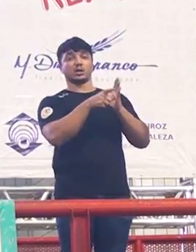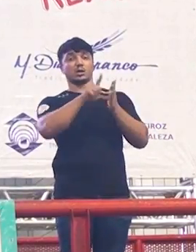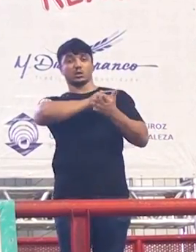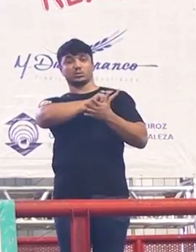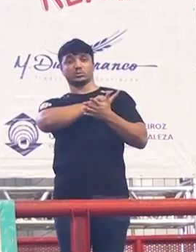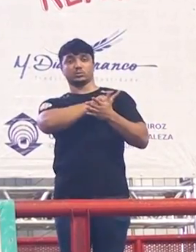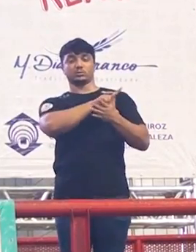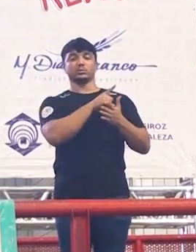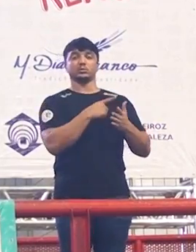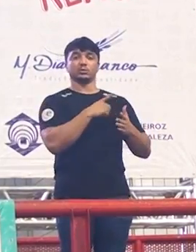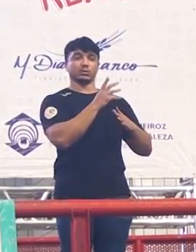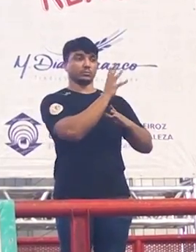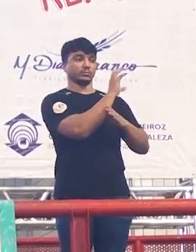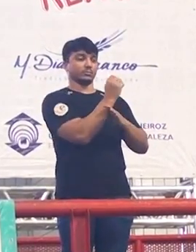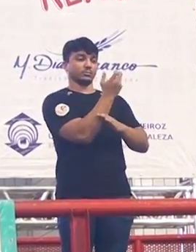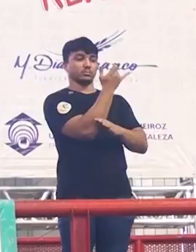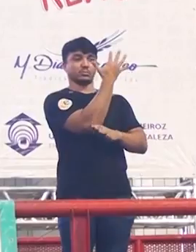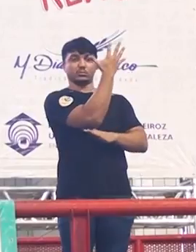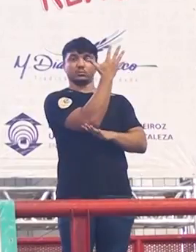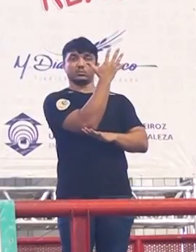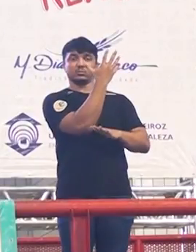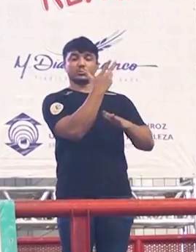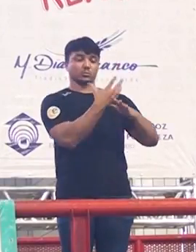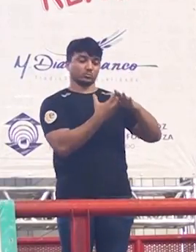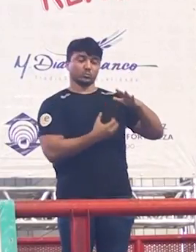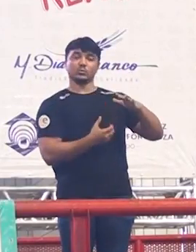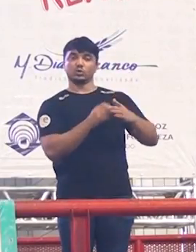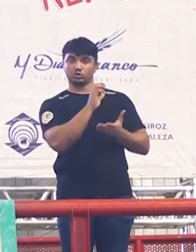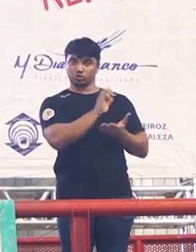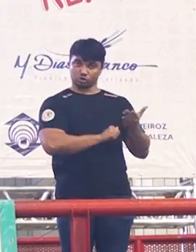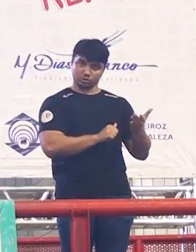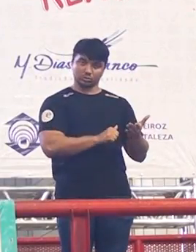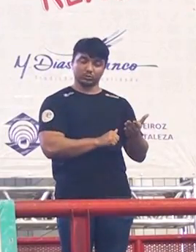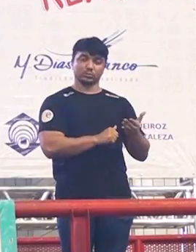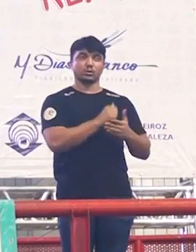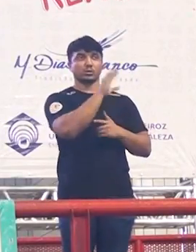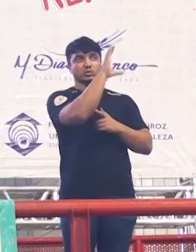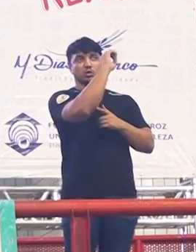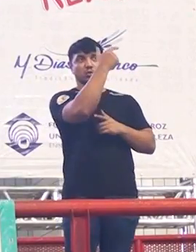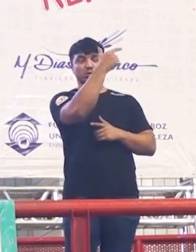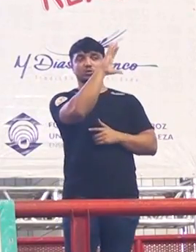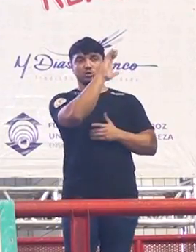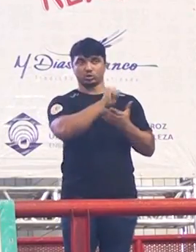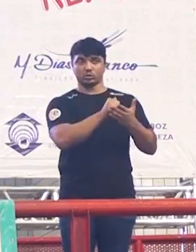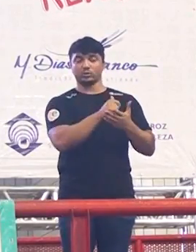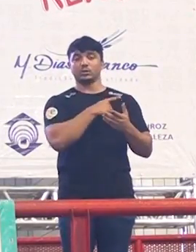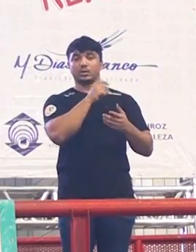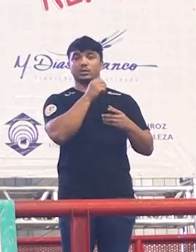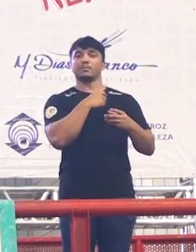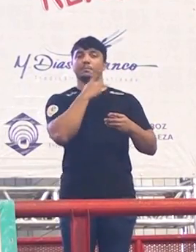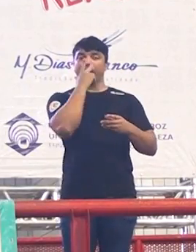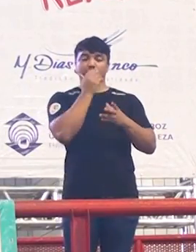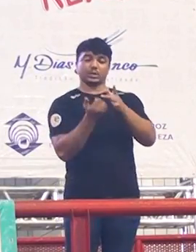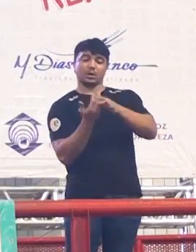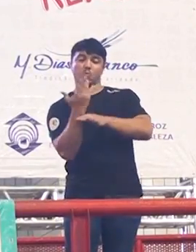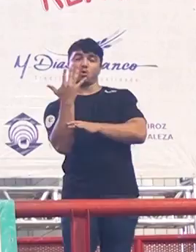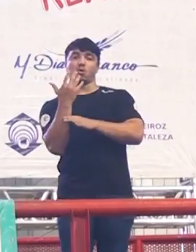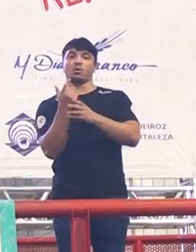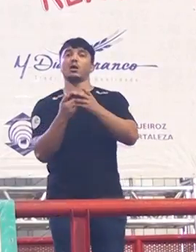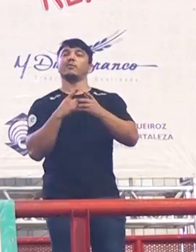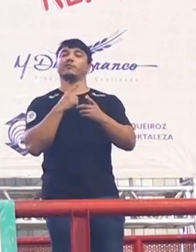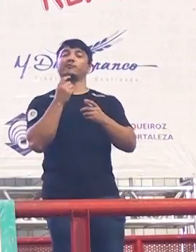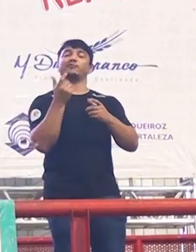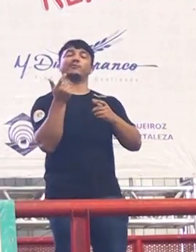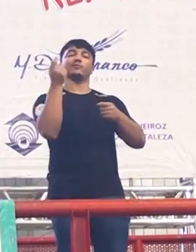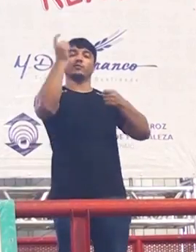antes. Para a planta poder crescer, eu tirei CO2 da atmosfera. Quando o combustível queimou, ele devolveu. Ele não